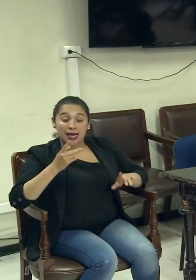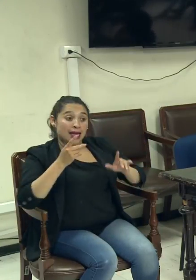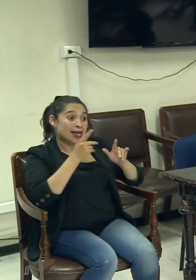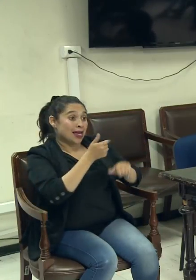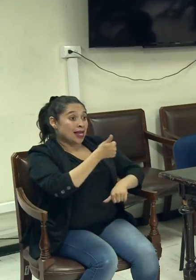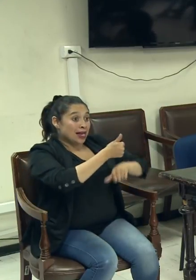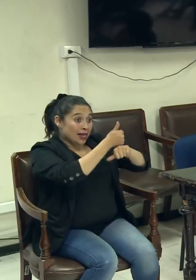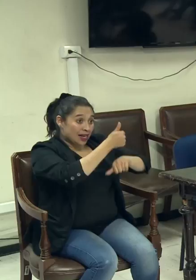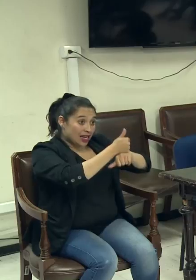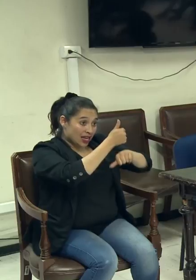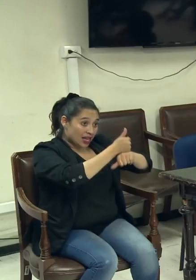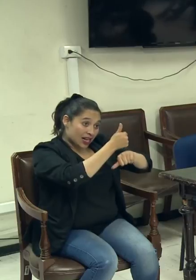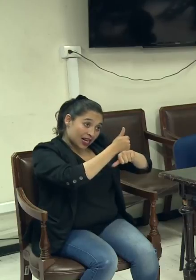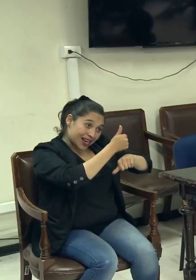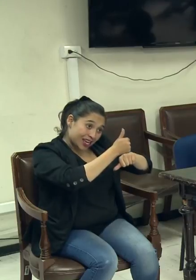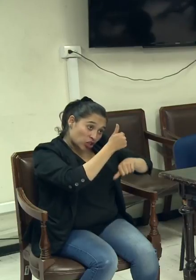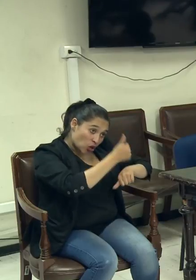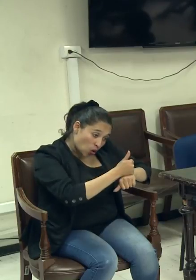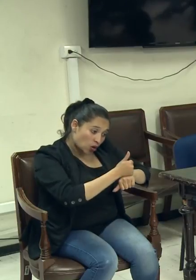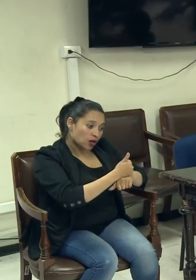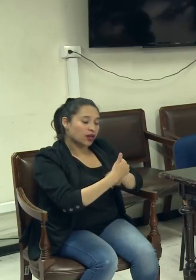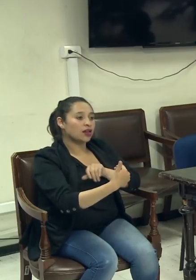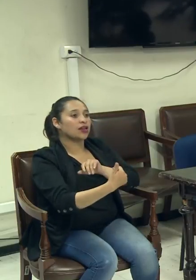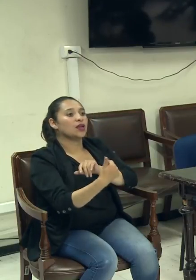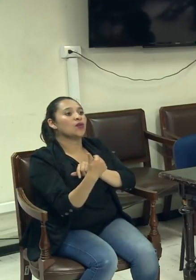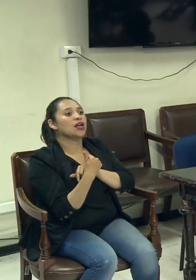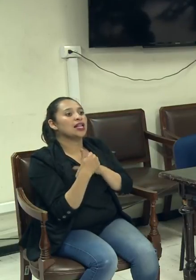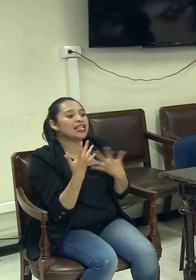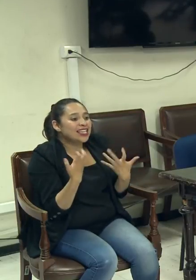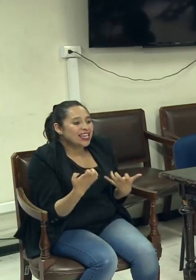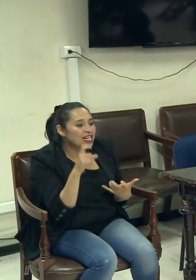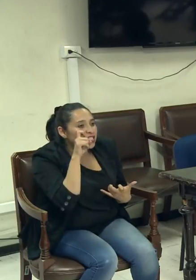casa y había tomado cafecito y habíamos hablado.